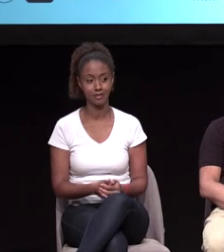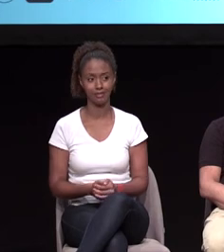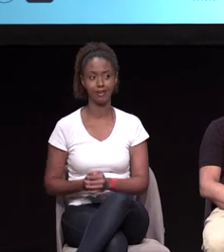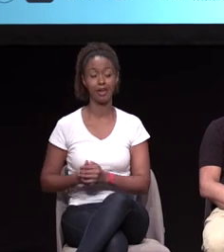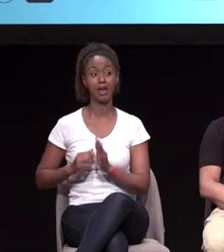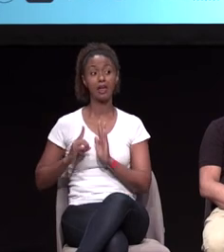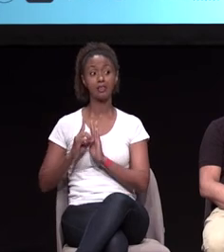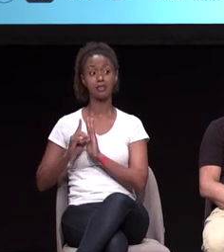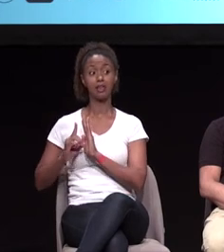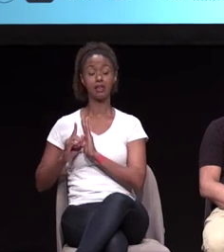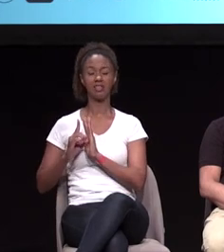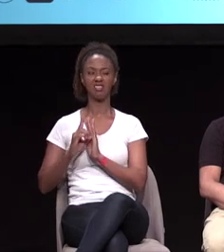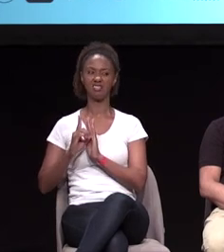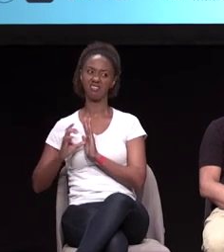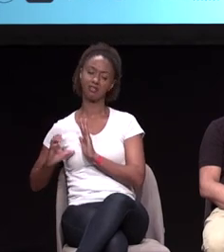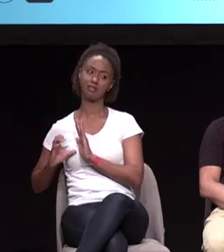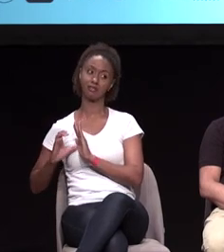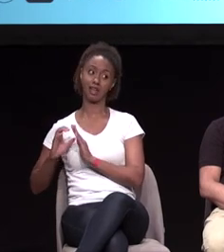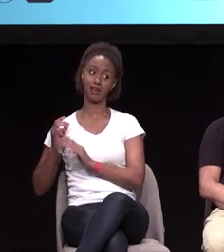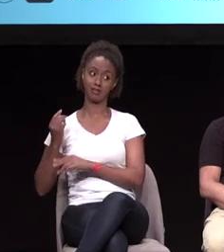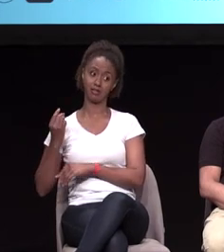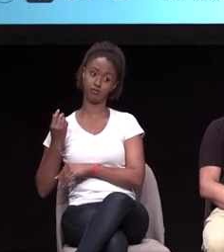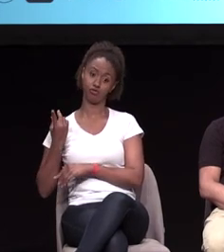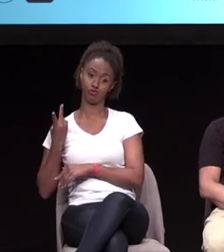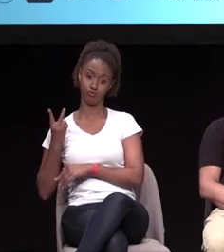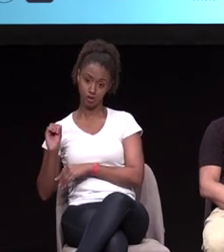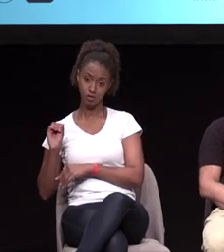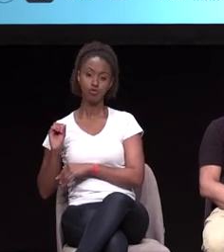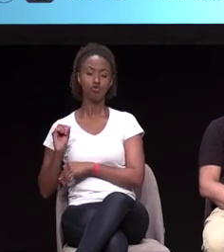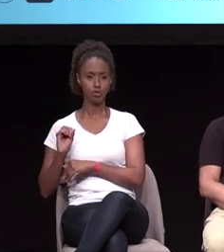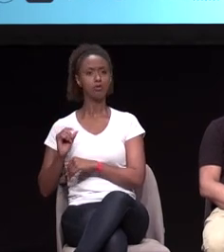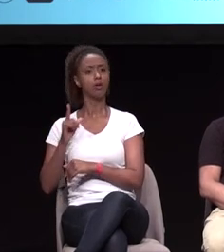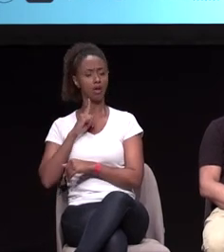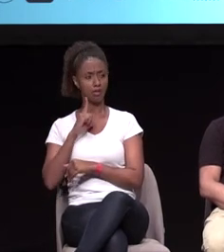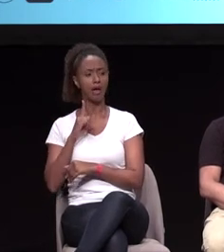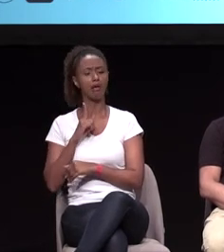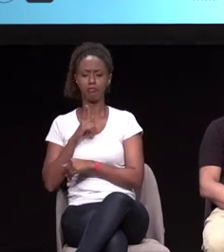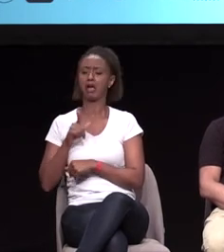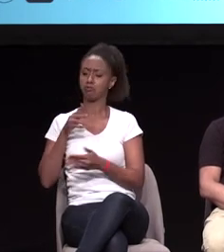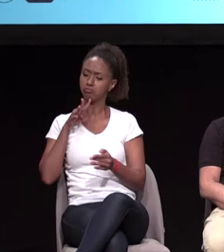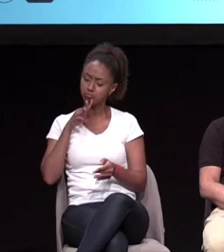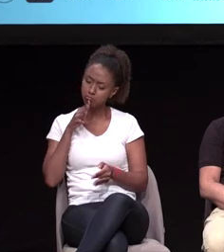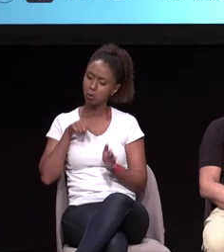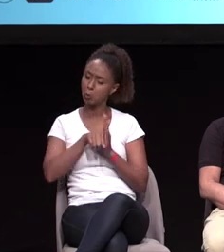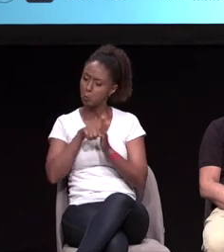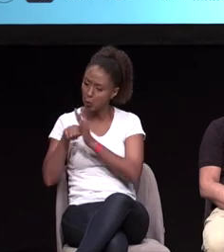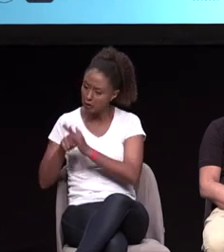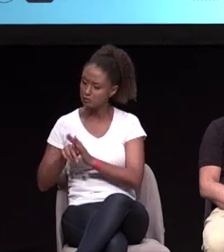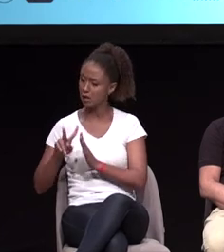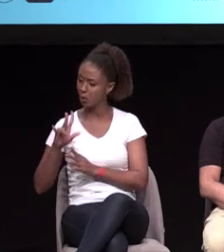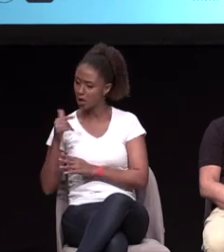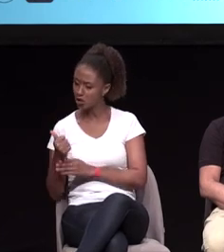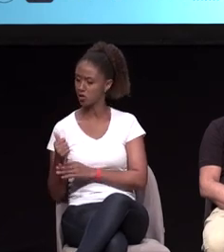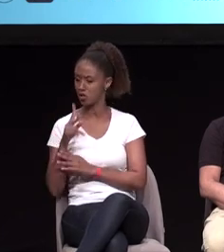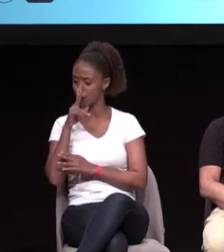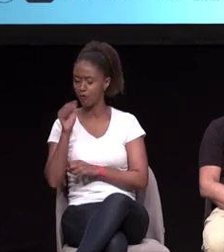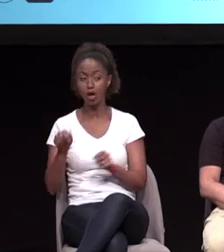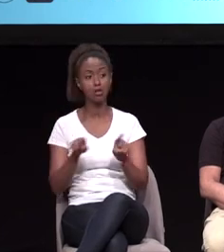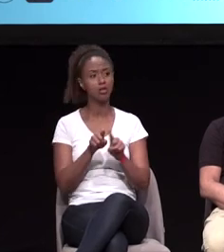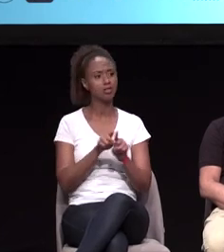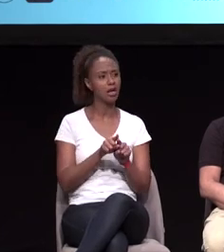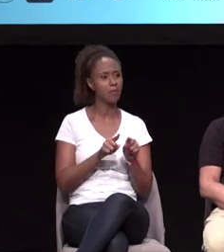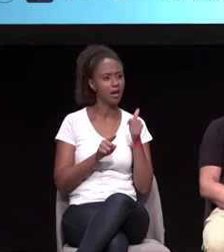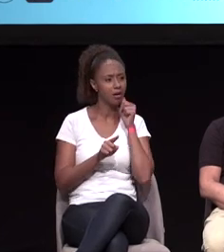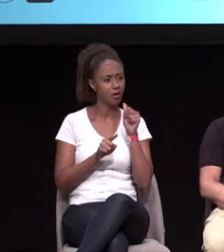ou menos e reconheceram toda a potencialidade do aleijadinho é dar se não me engano tarsila no esboço